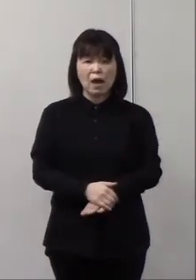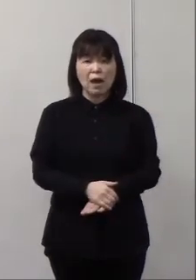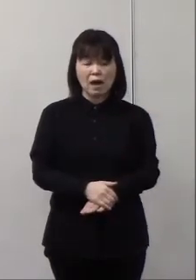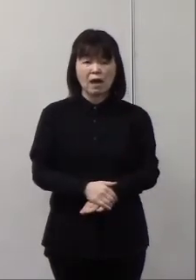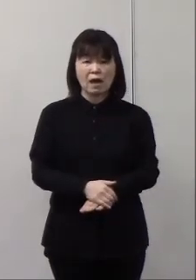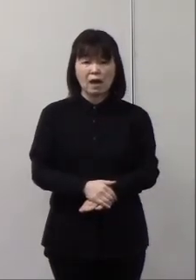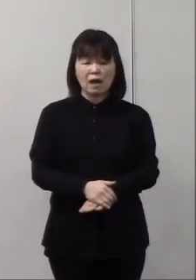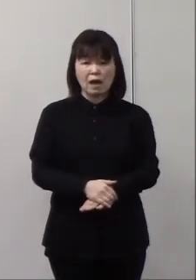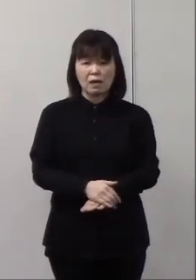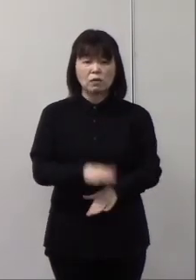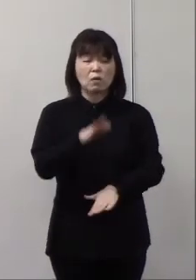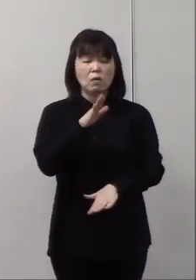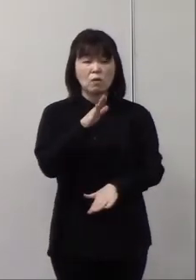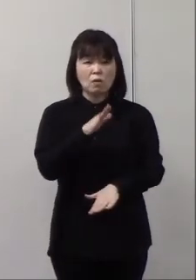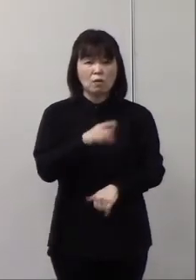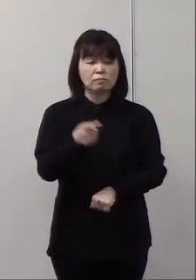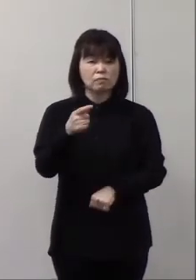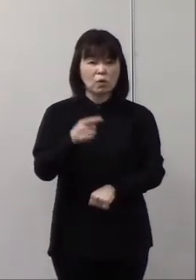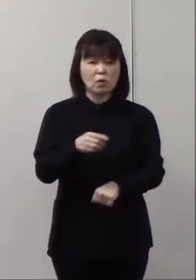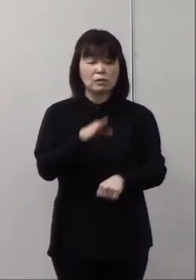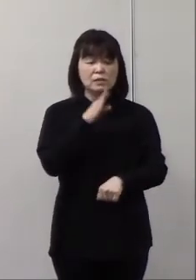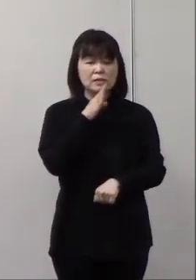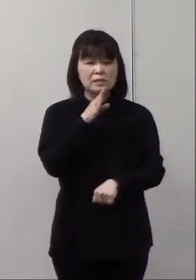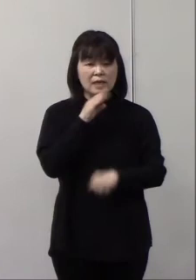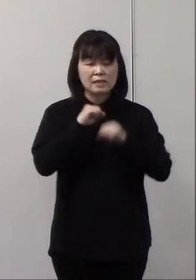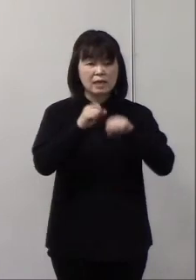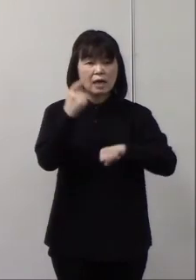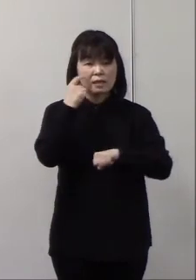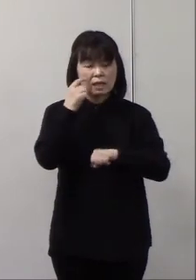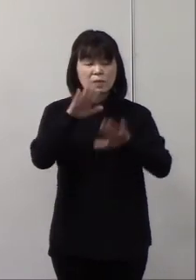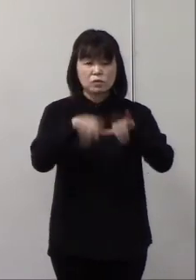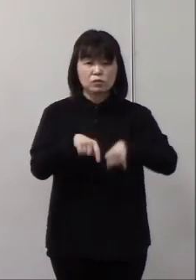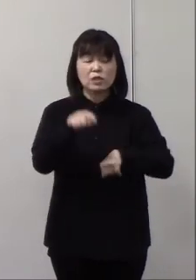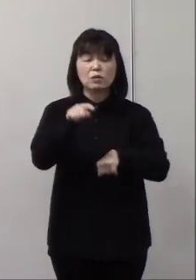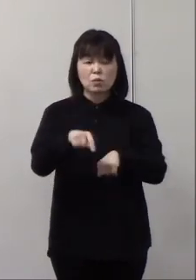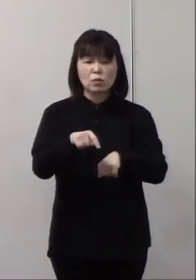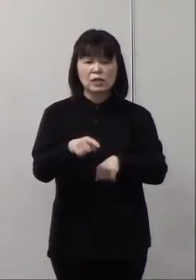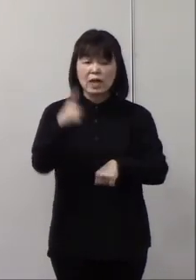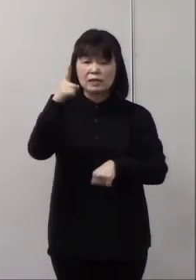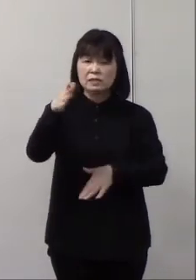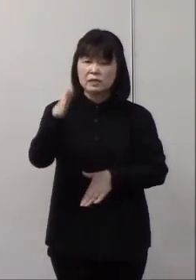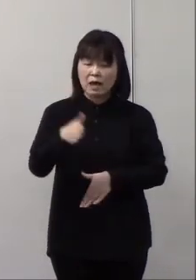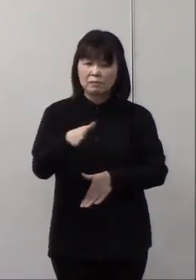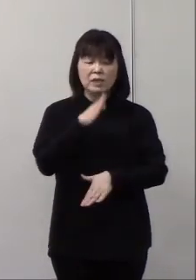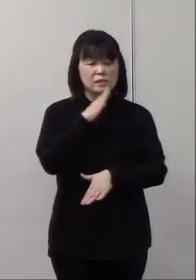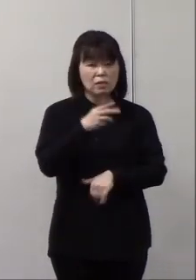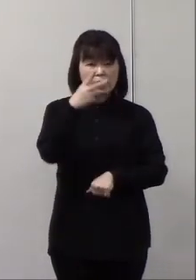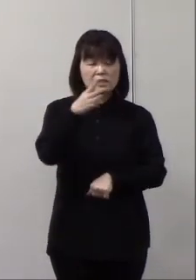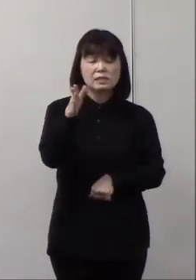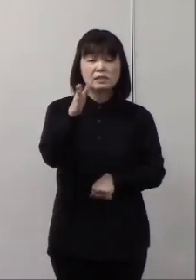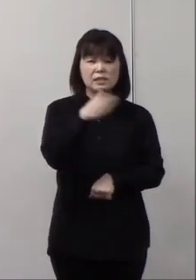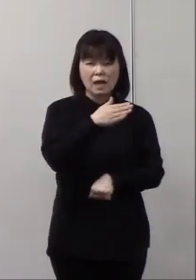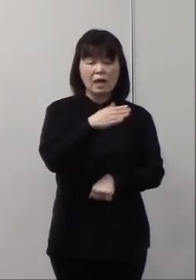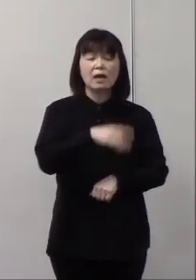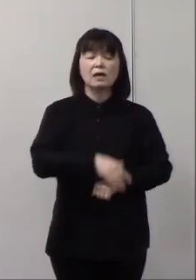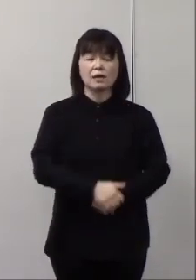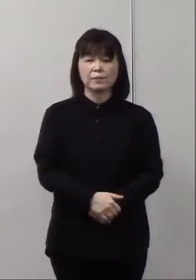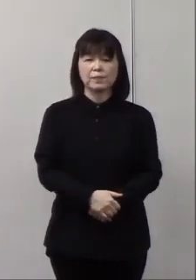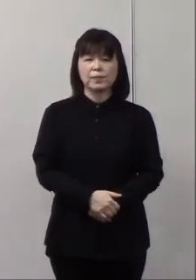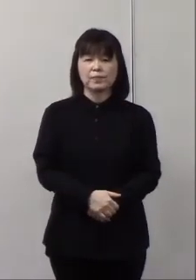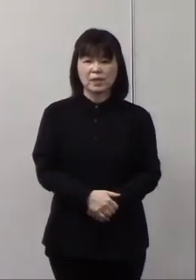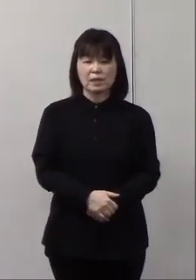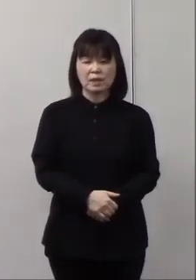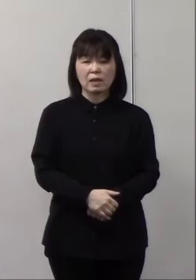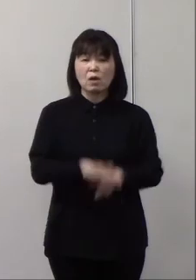時には始まる予定でございます。ぜひこの記者会見から